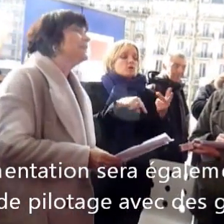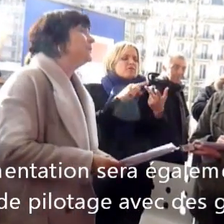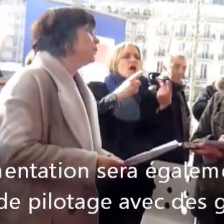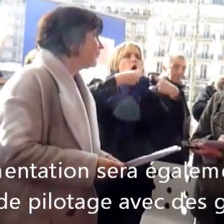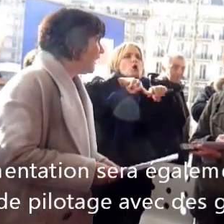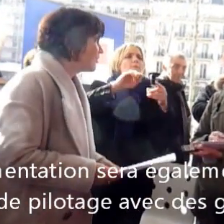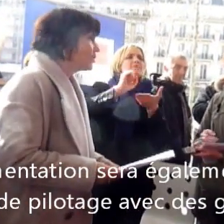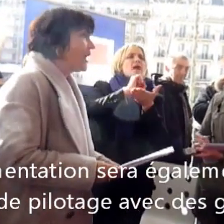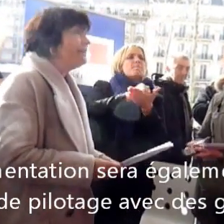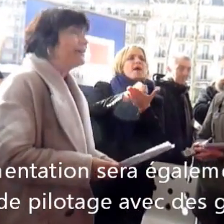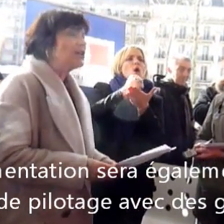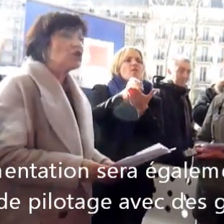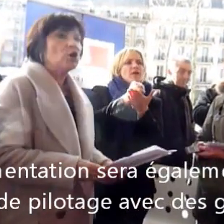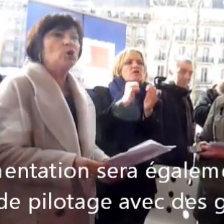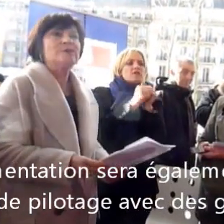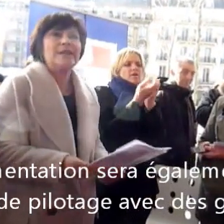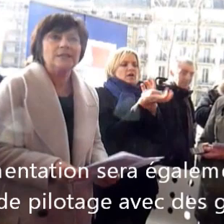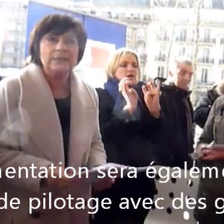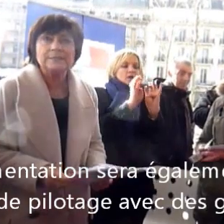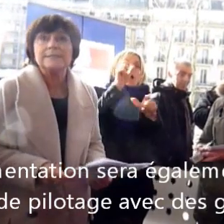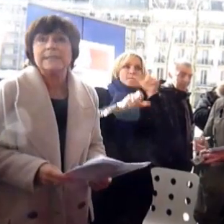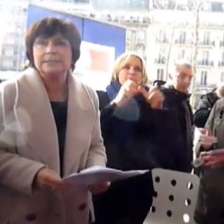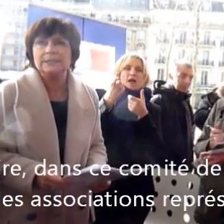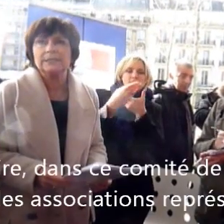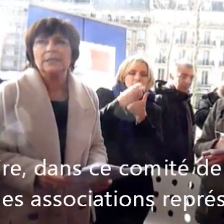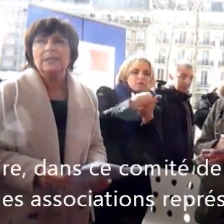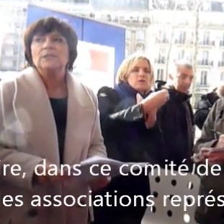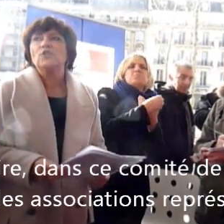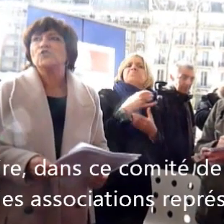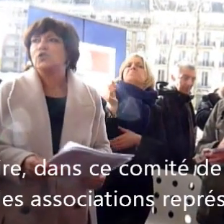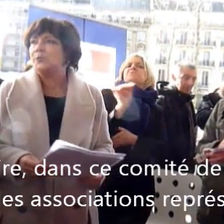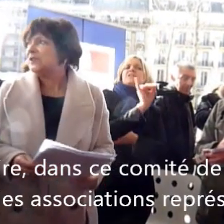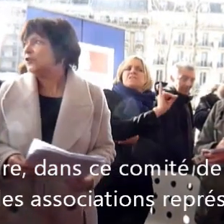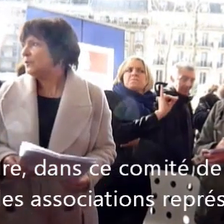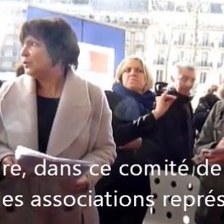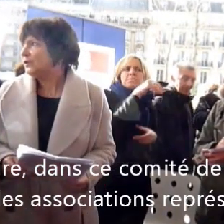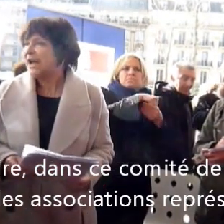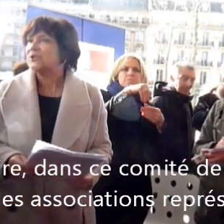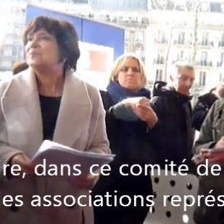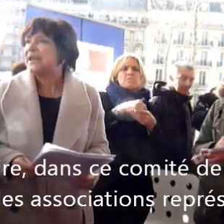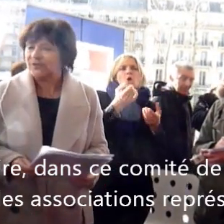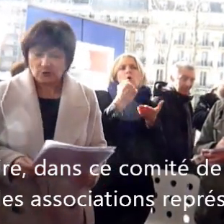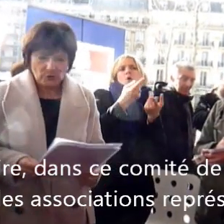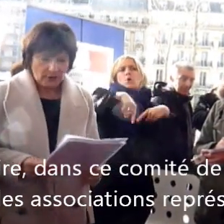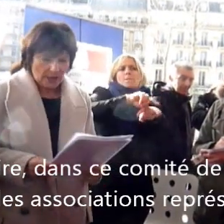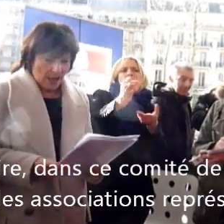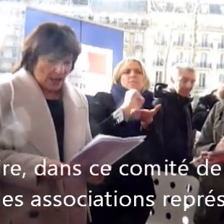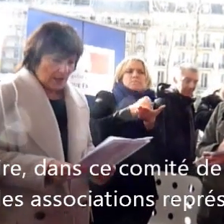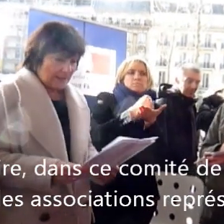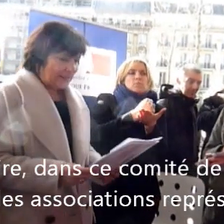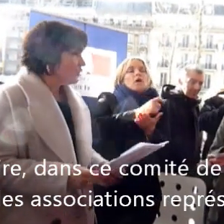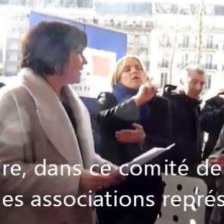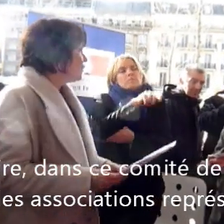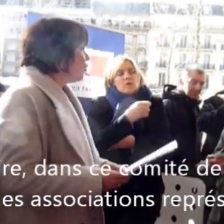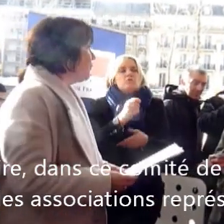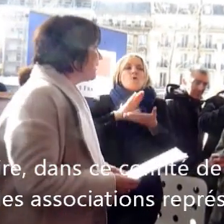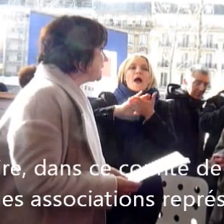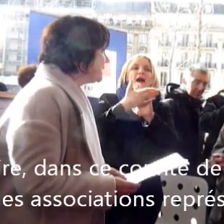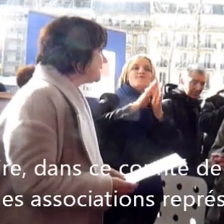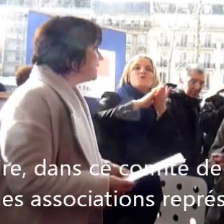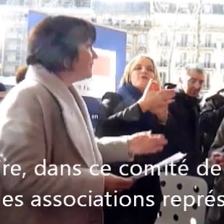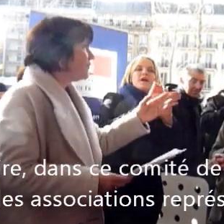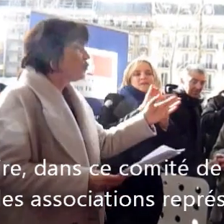un comité de pilotage avec des gens concernés, c'est-à-dire dans ce comité de pilotage, bien sûr, les